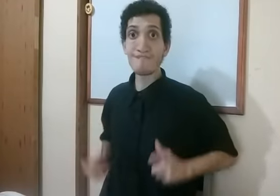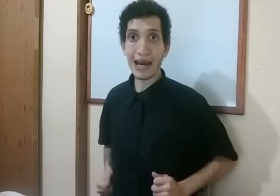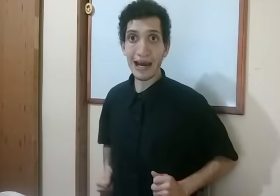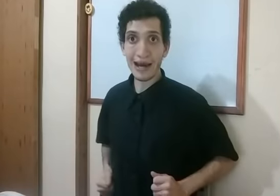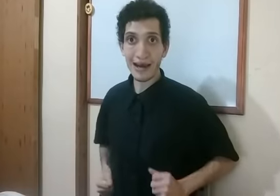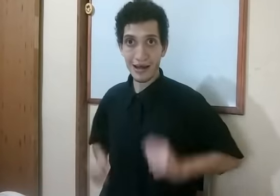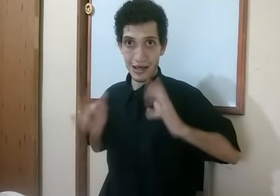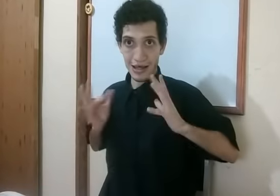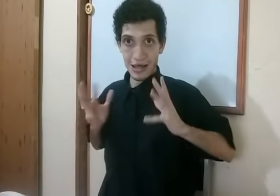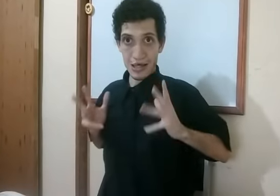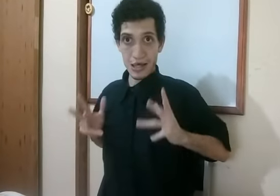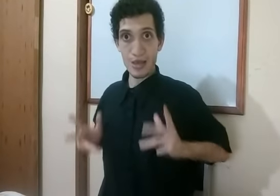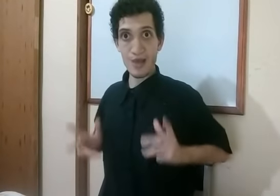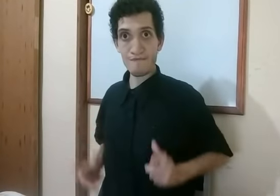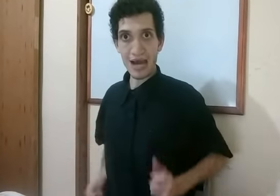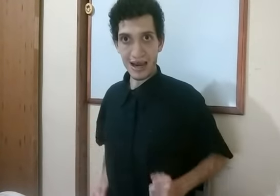limpar. Limpar.